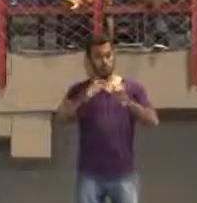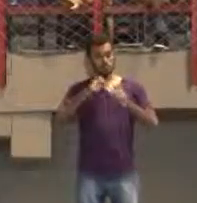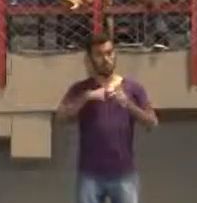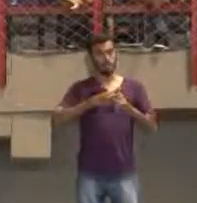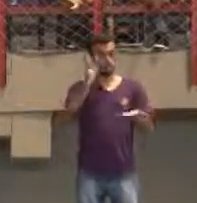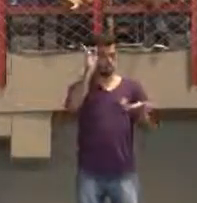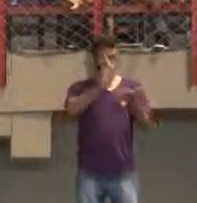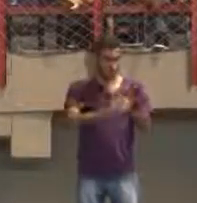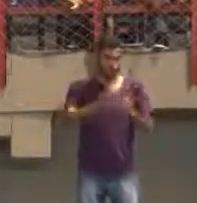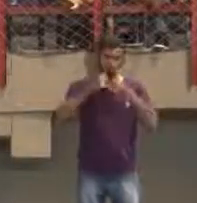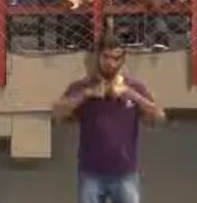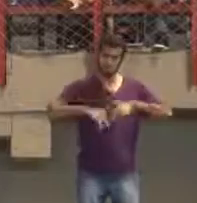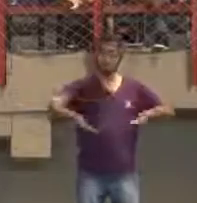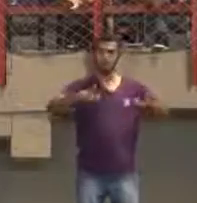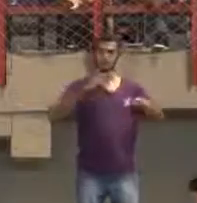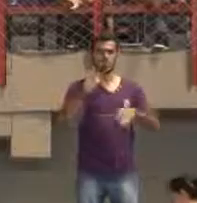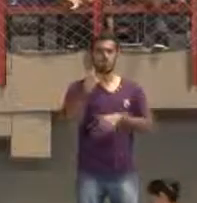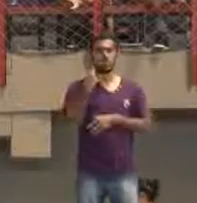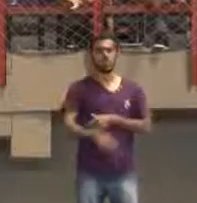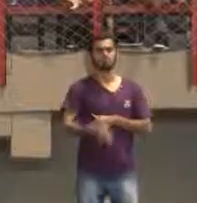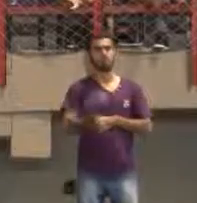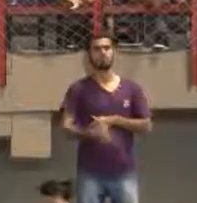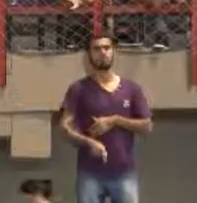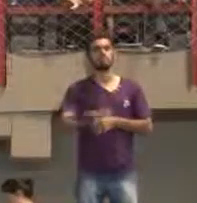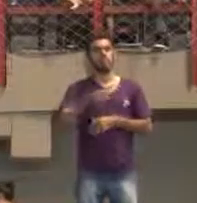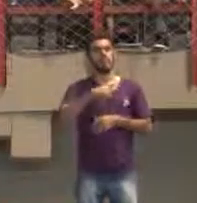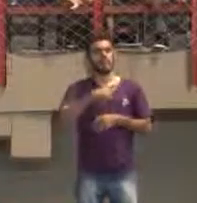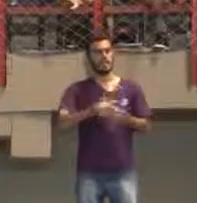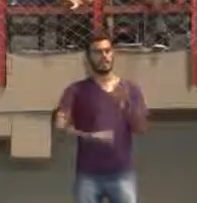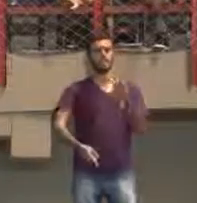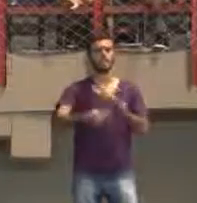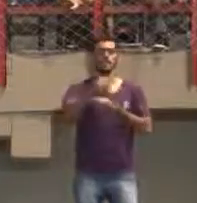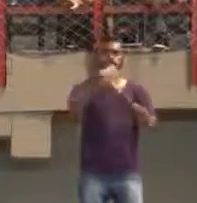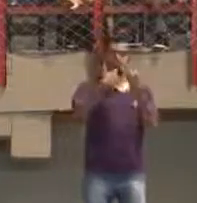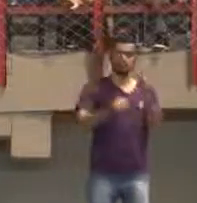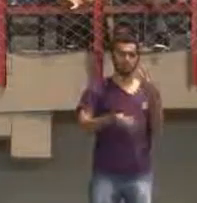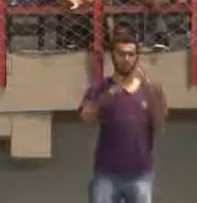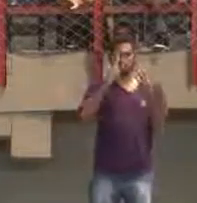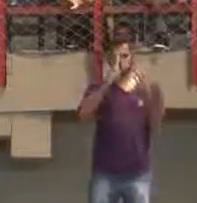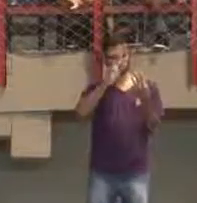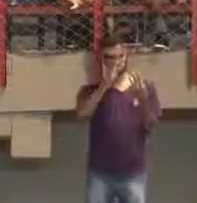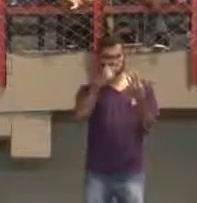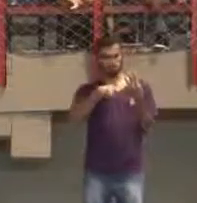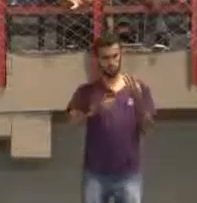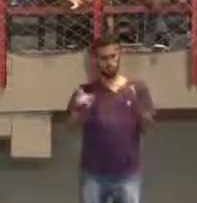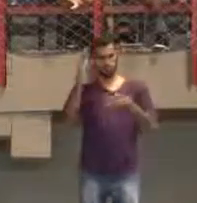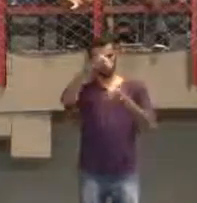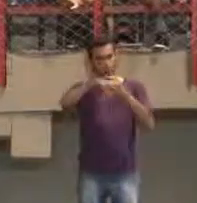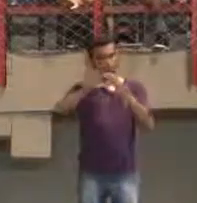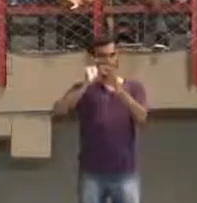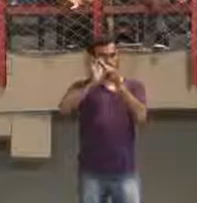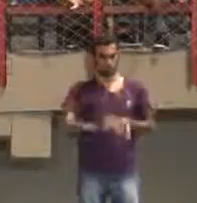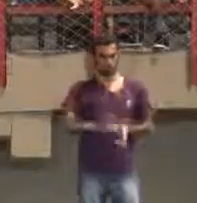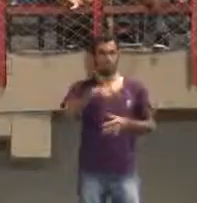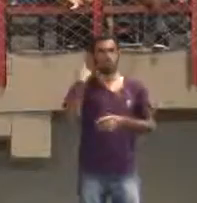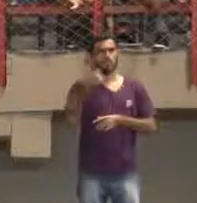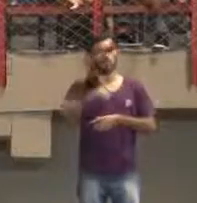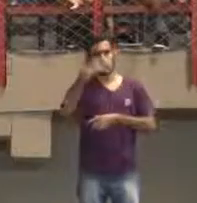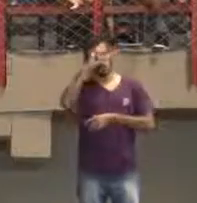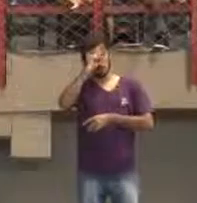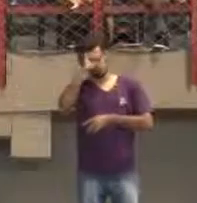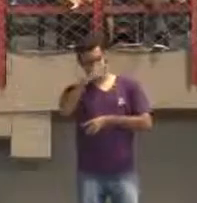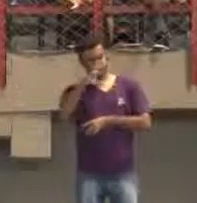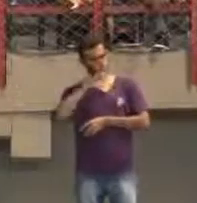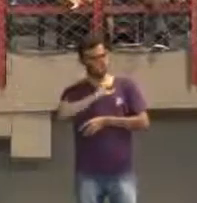Ok então é um livro que tem três escolas ao mesmo tempo e a gente acaba aprendendo que o romantismo não